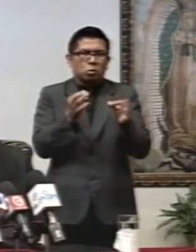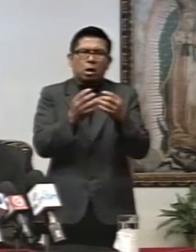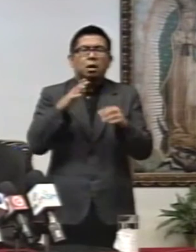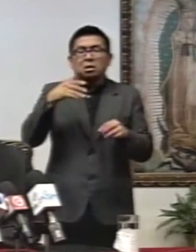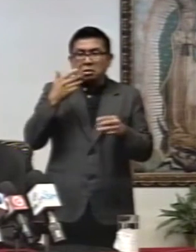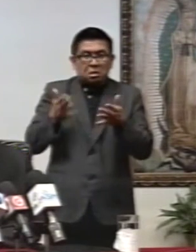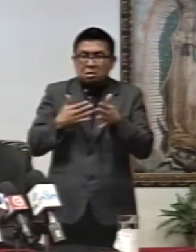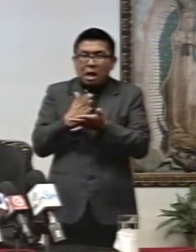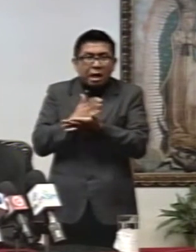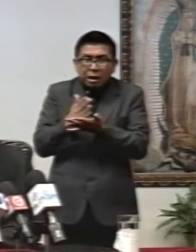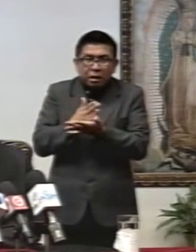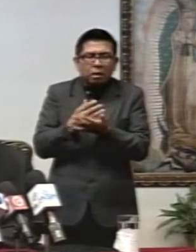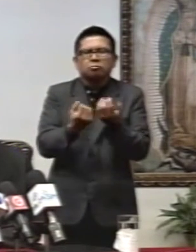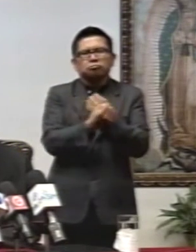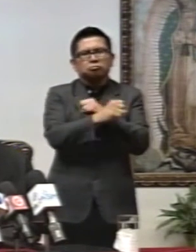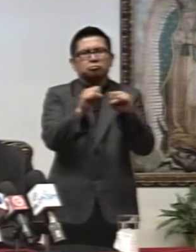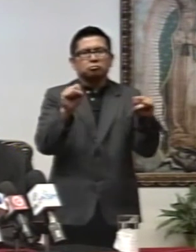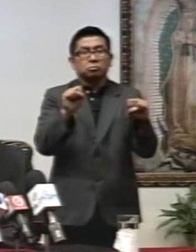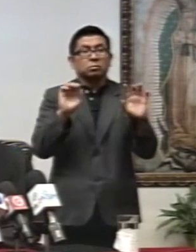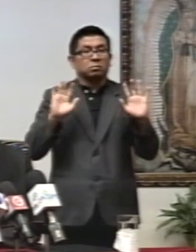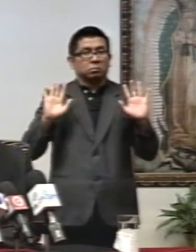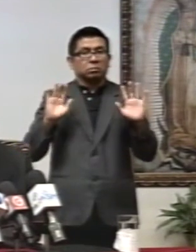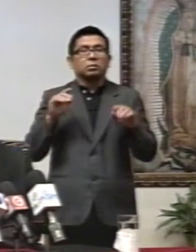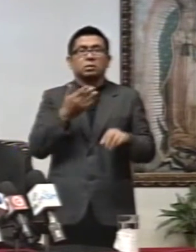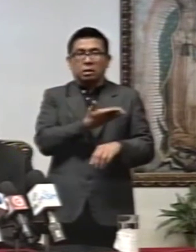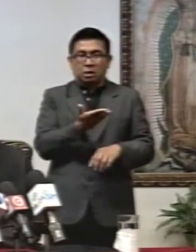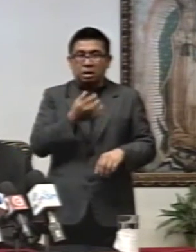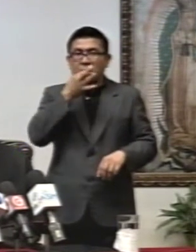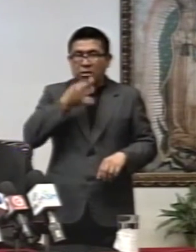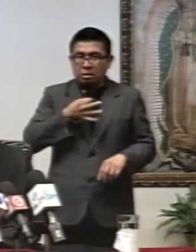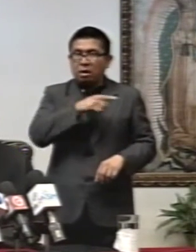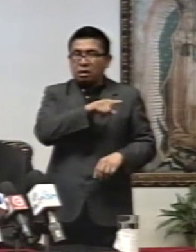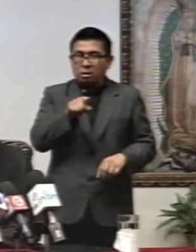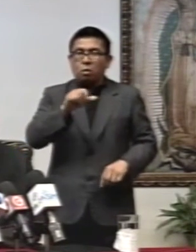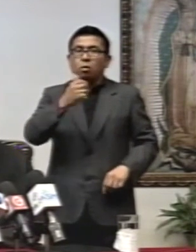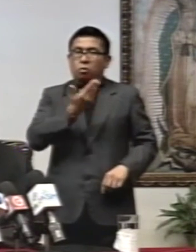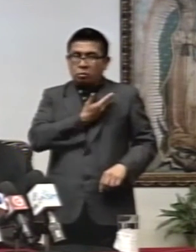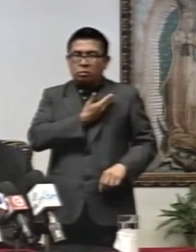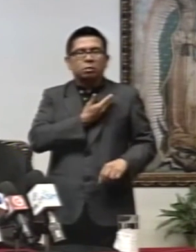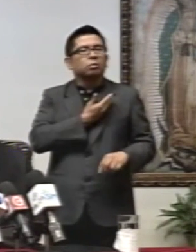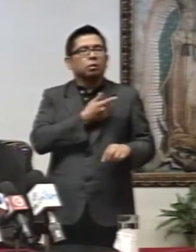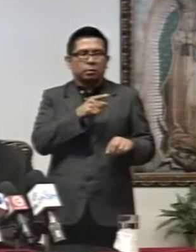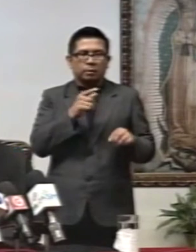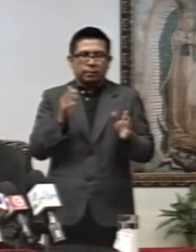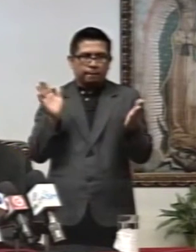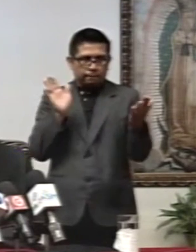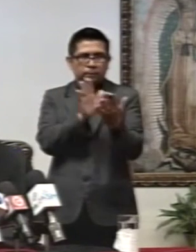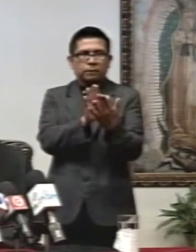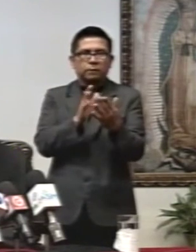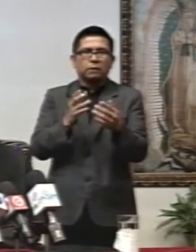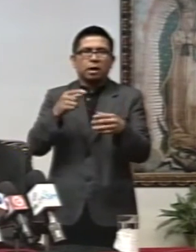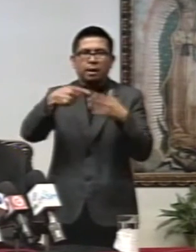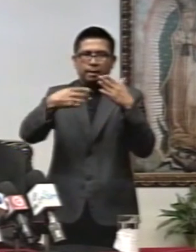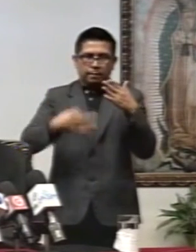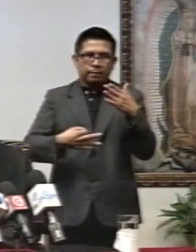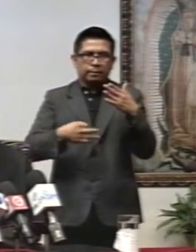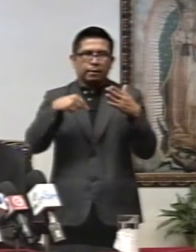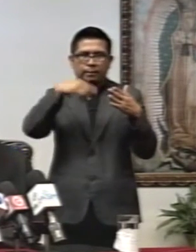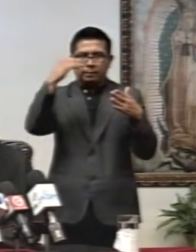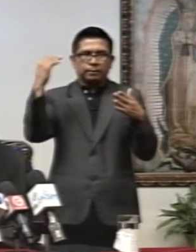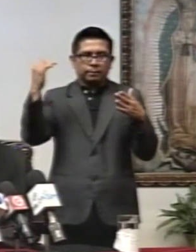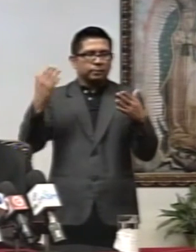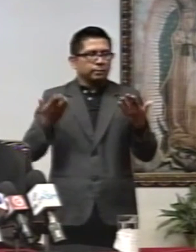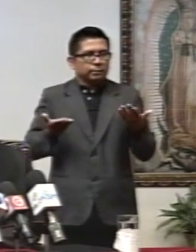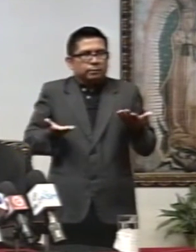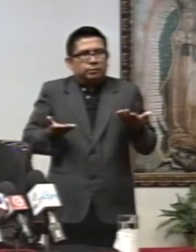libres. Pero si hay responsabilidad, tienen que responder a la nación, a la ley,